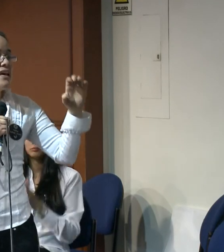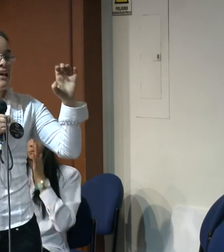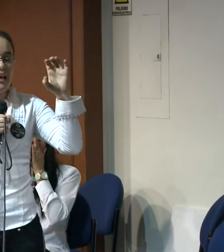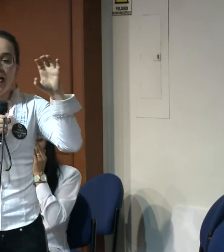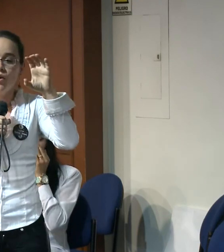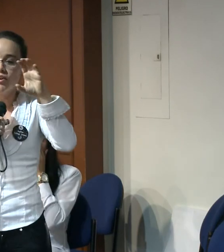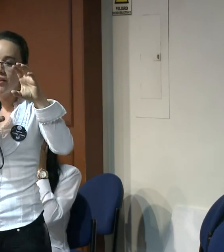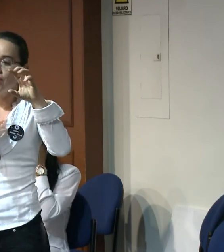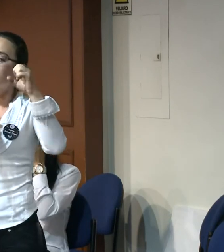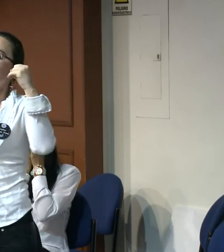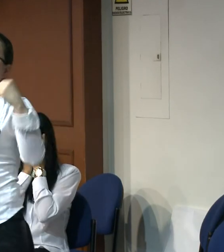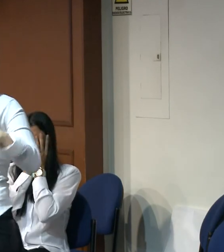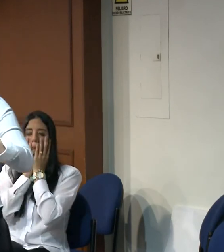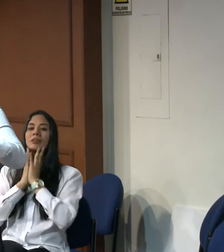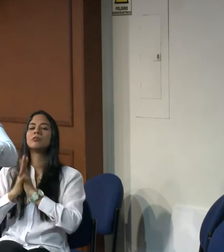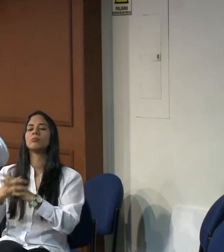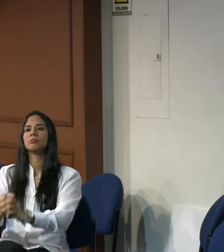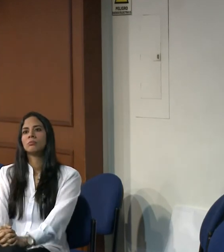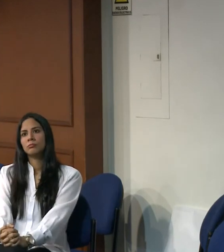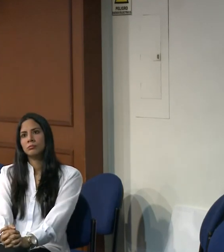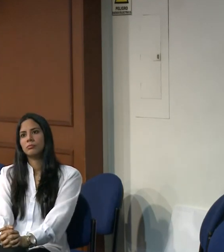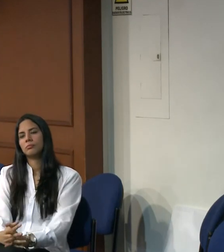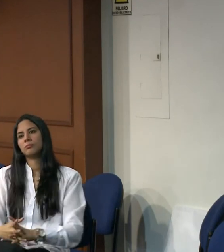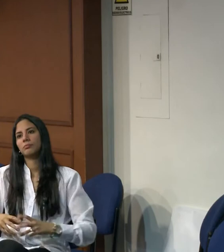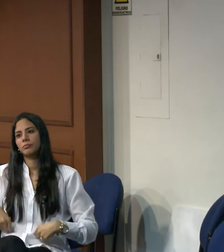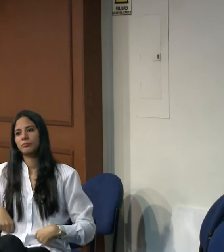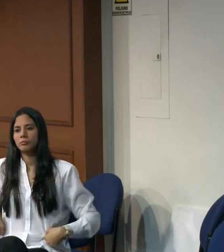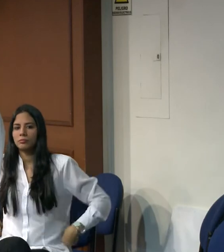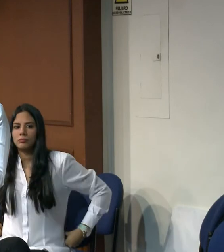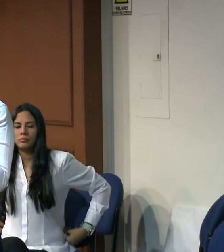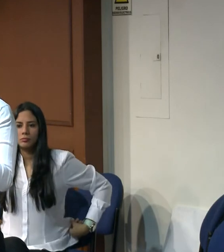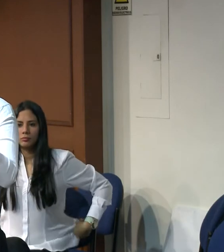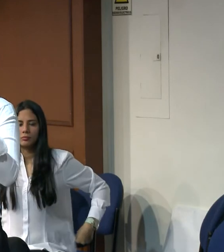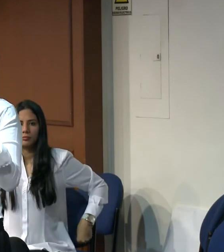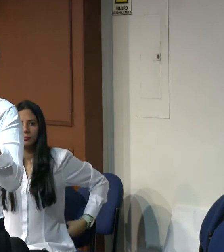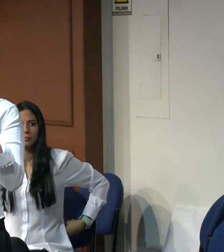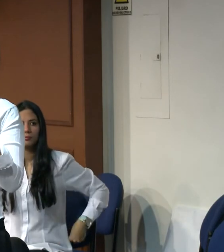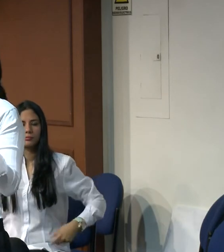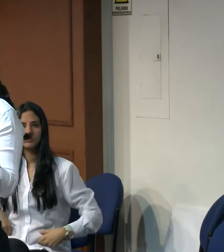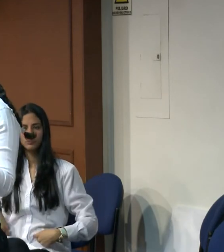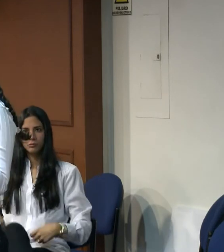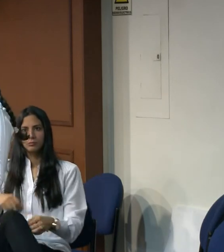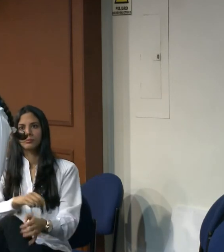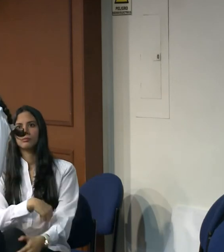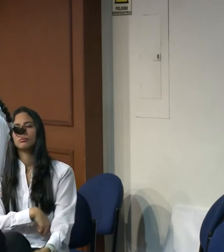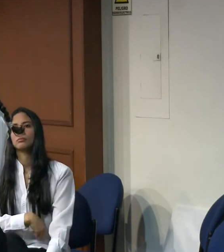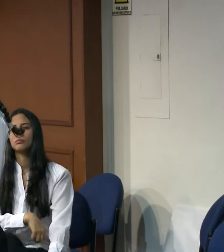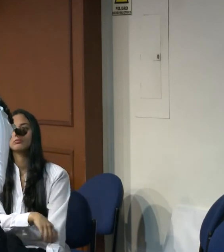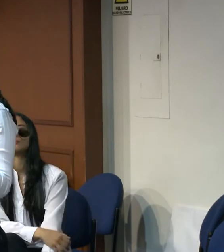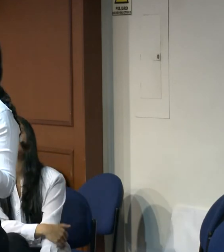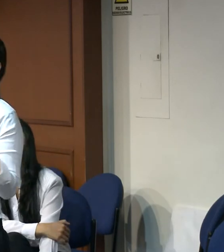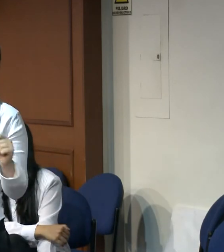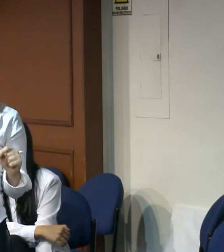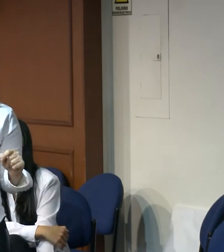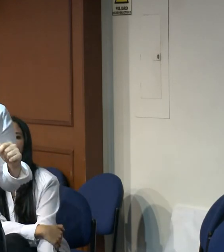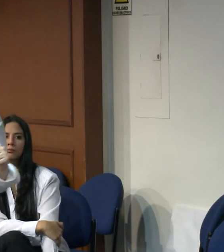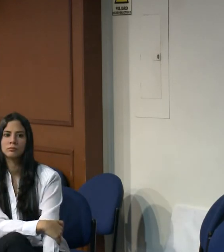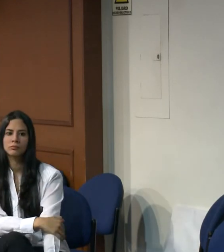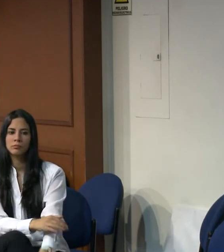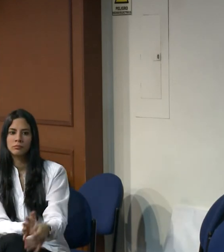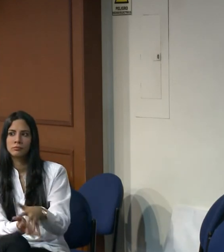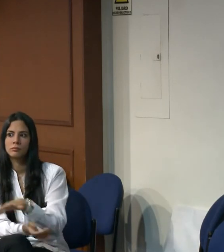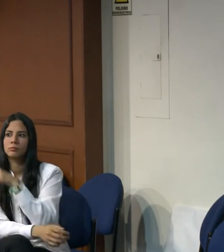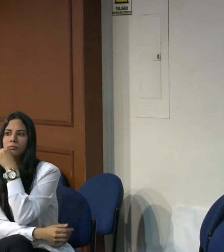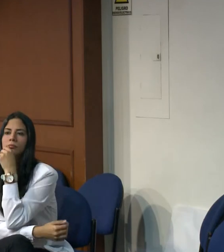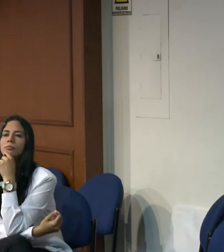personas? Cada uno de los elefantes, cada elefante tiene un nombre, la tortuga también se llama Otún, Otún se llama